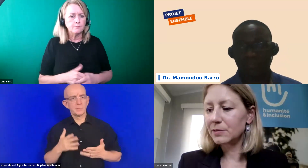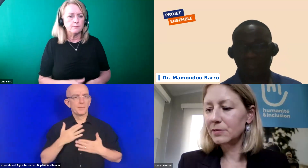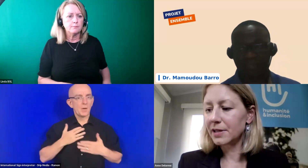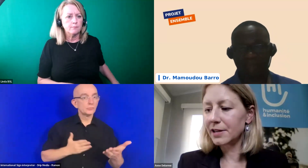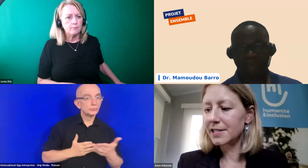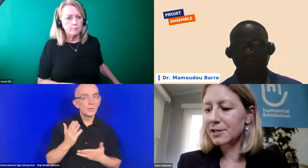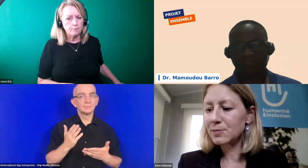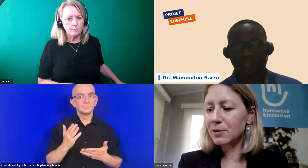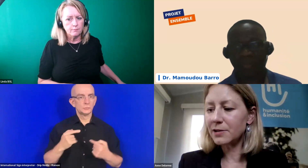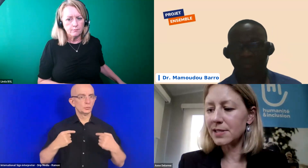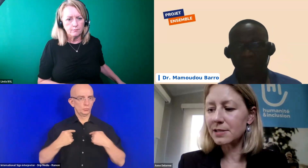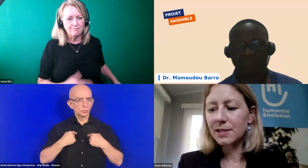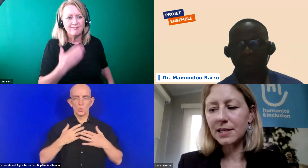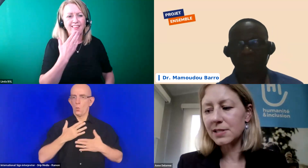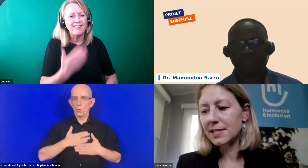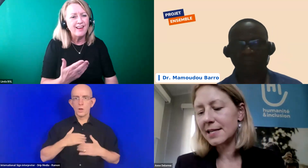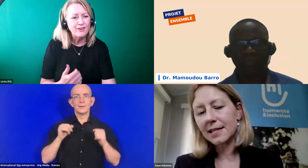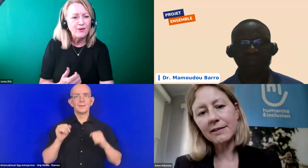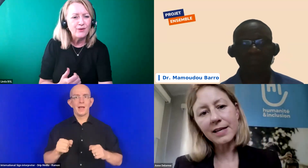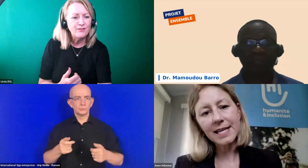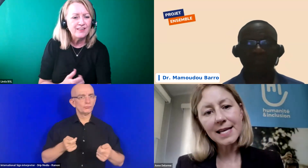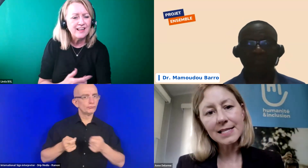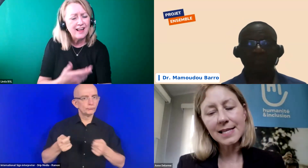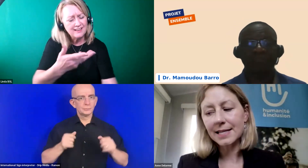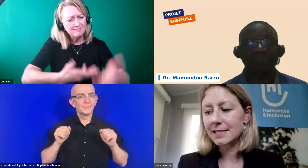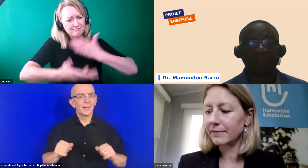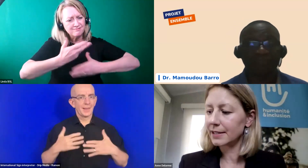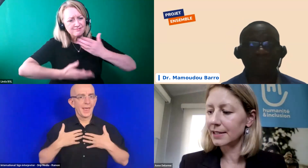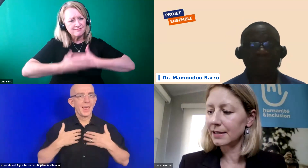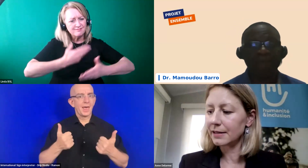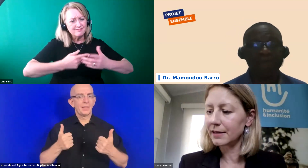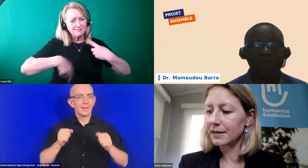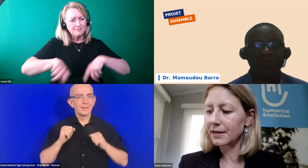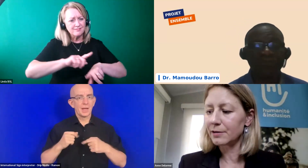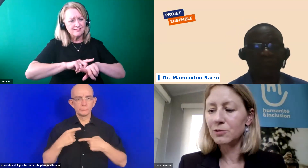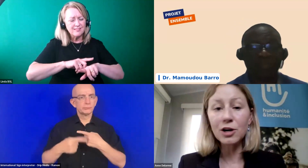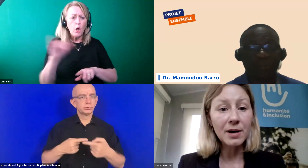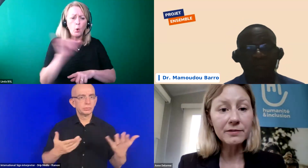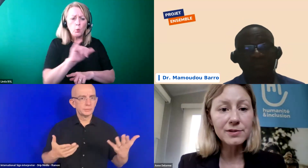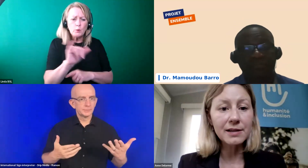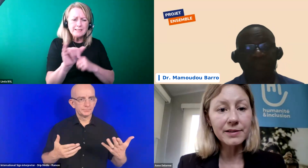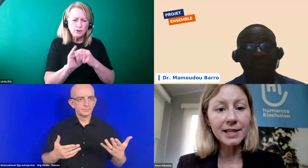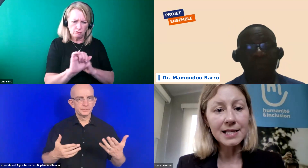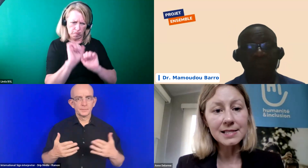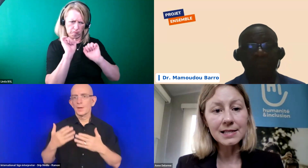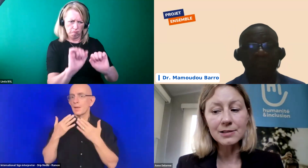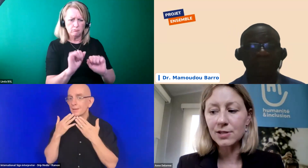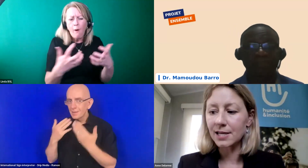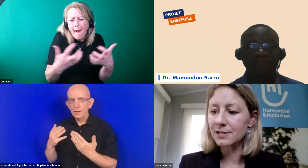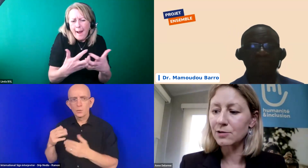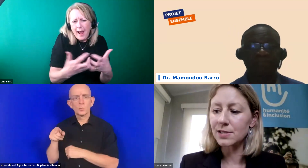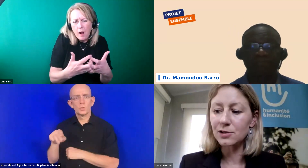Merci, Mamoudou. Est-ce que tu pourrais nous expliquer aussi à travers quelles activités ou comment vous avez